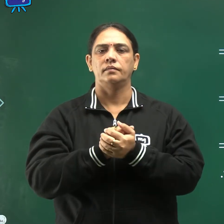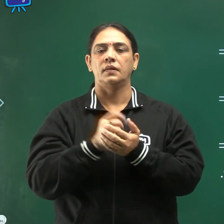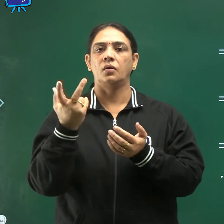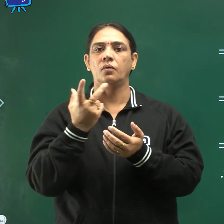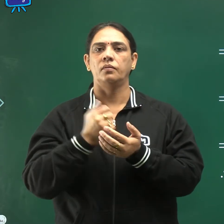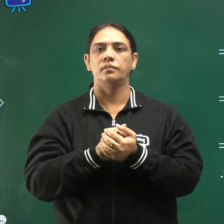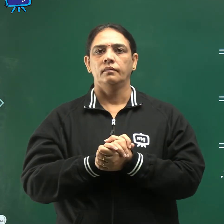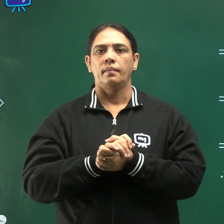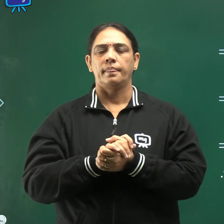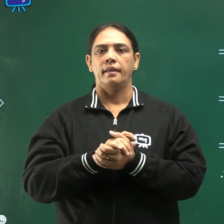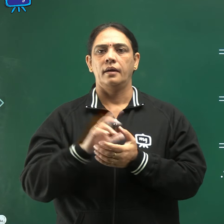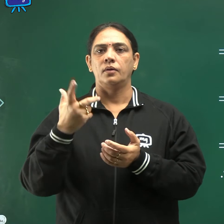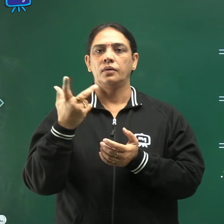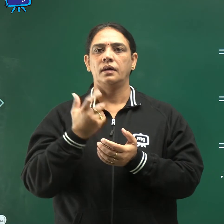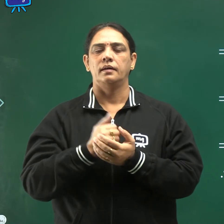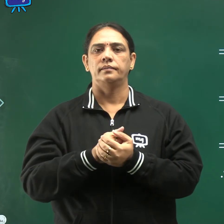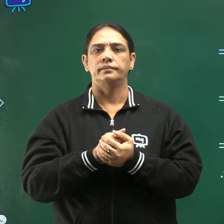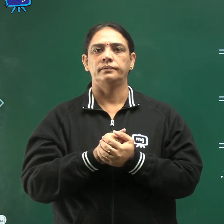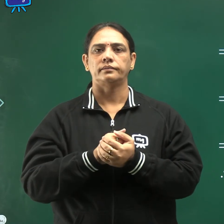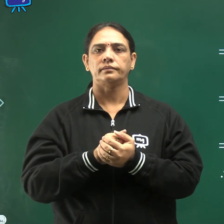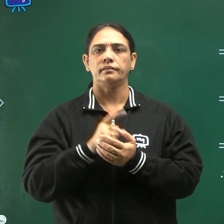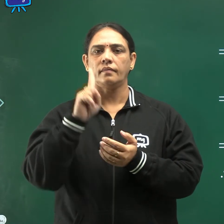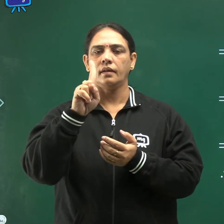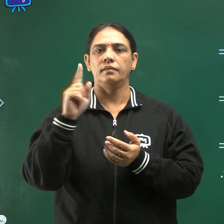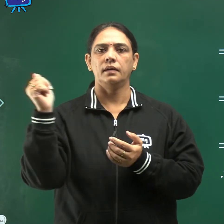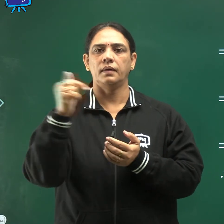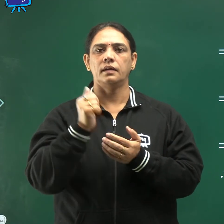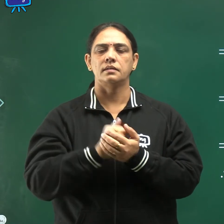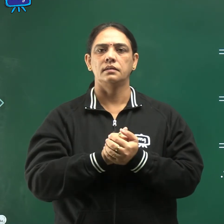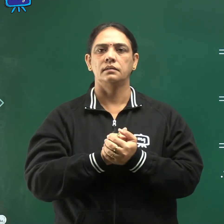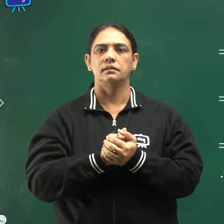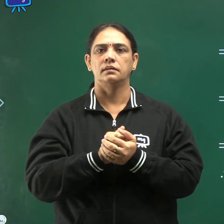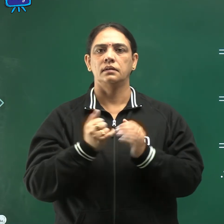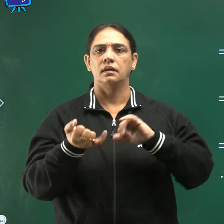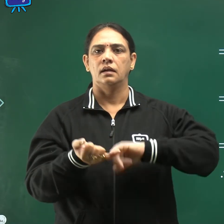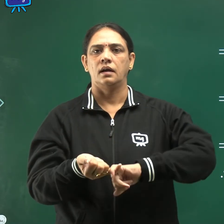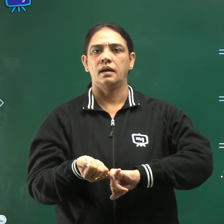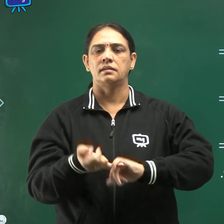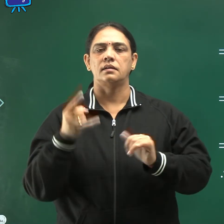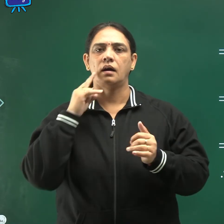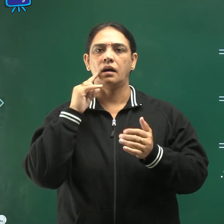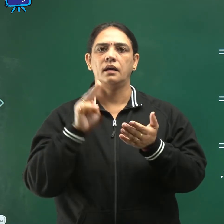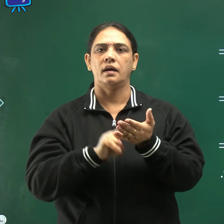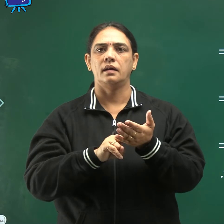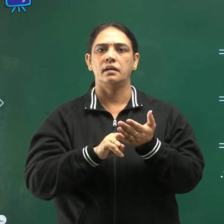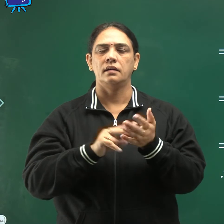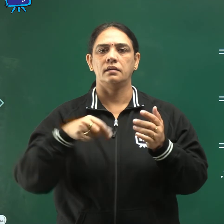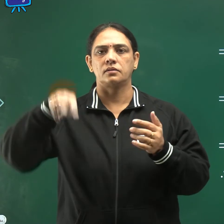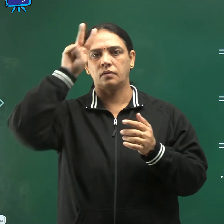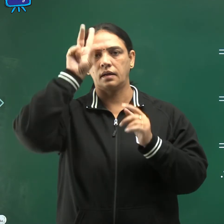क्यों? क्योंकि 1 माइनस साइन स्क्वायर थीटा